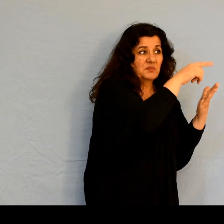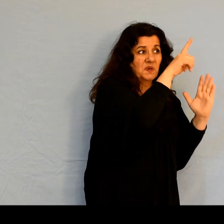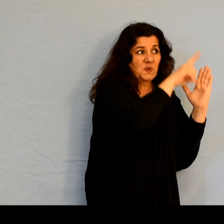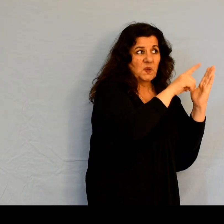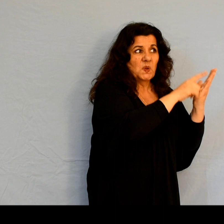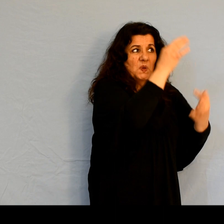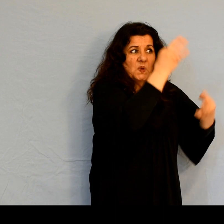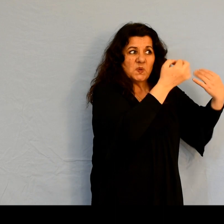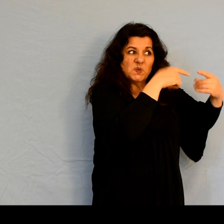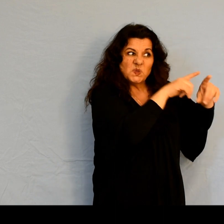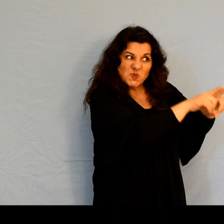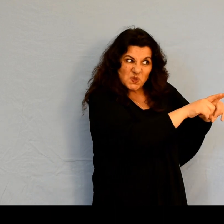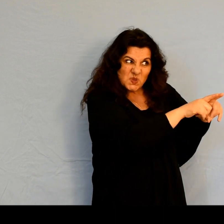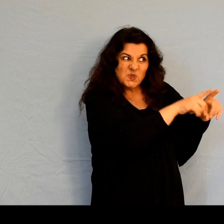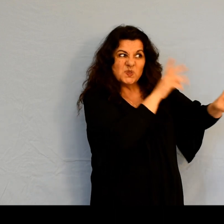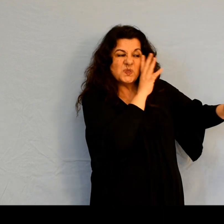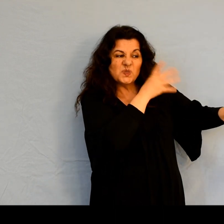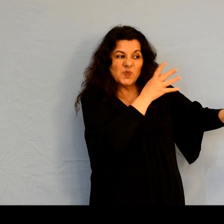vous n'entrerez pas dans le royaume des cieux.